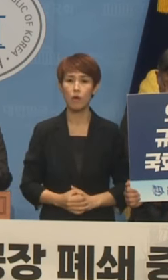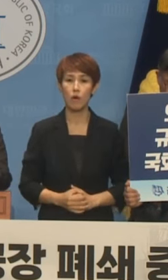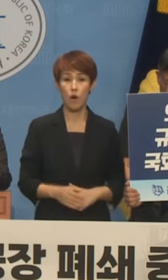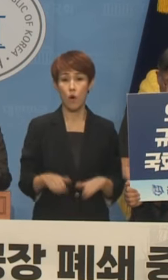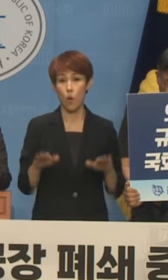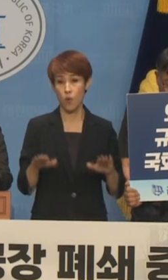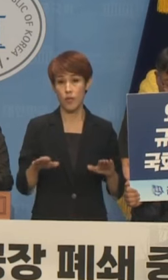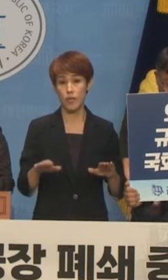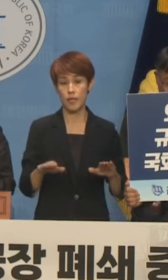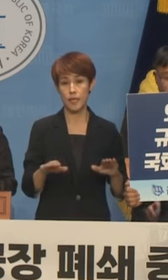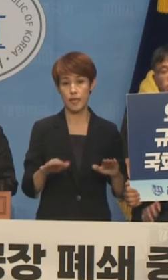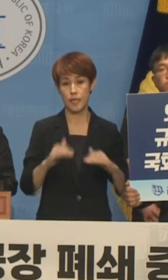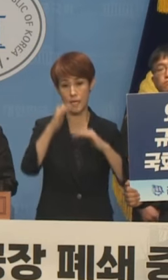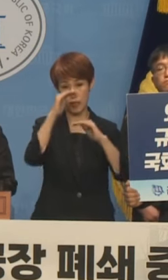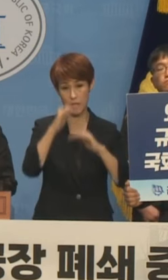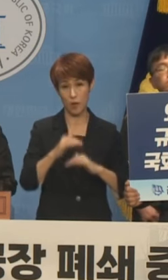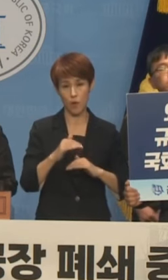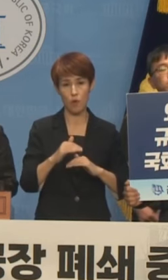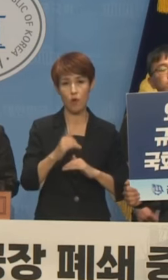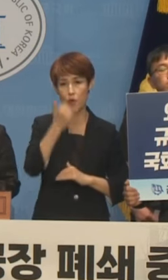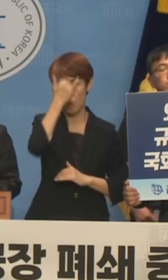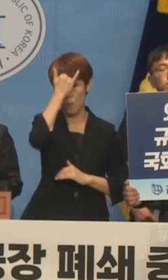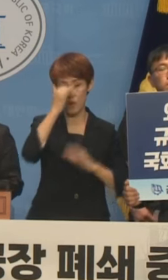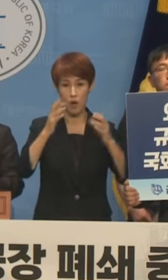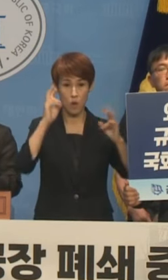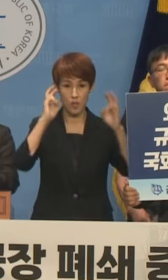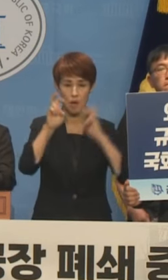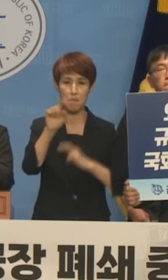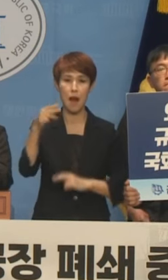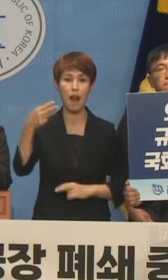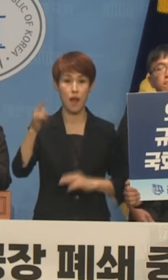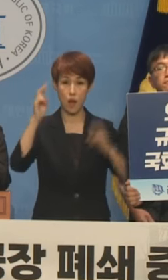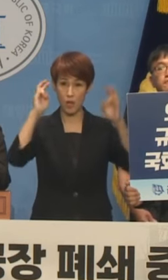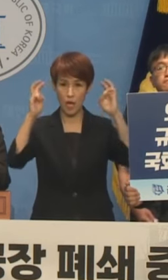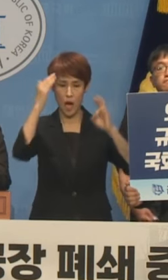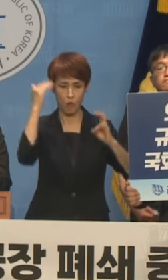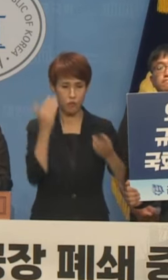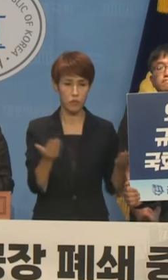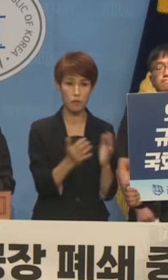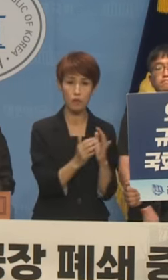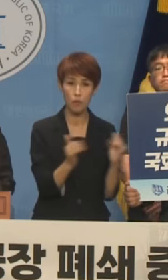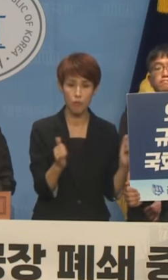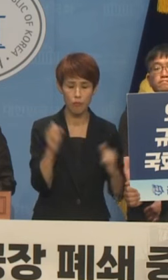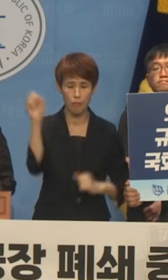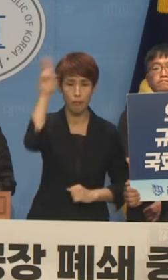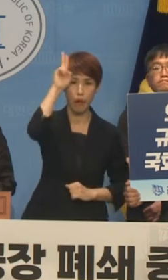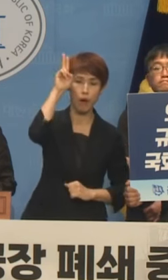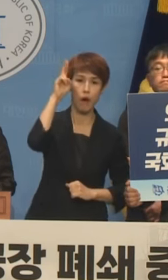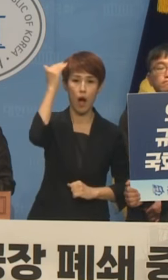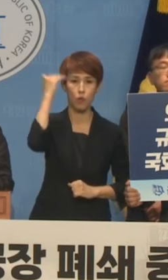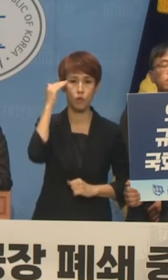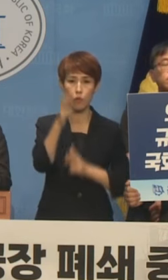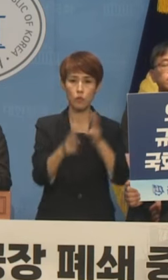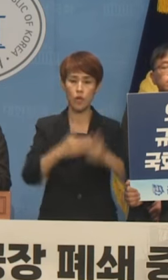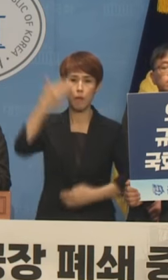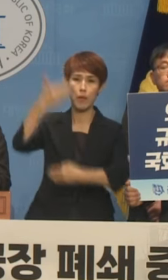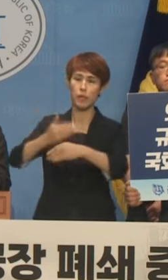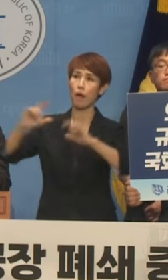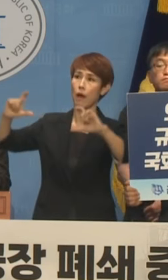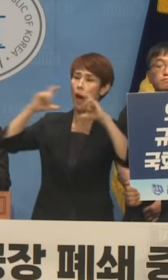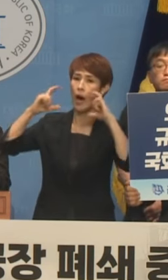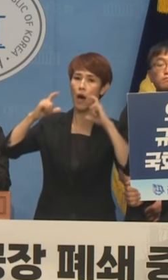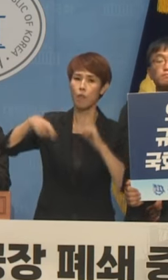오늘 기자회견을 함께한 독일 기업 말레베어 한국 노동자들도 갑작스런 한국 공장 폐쇄 통보로